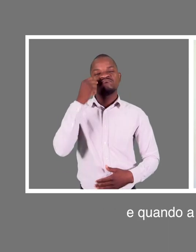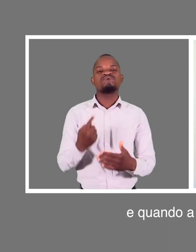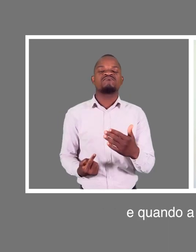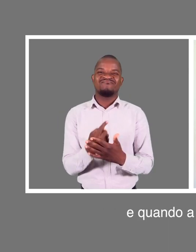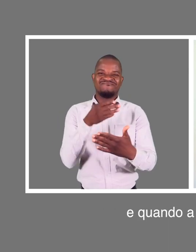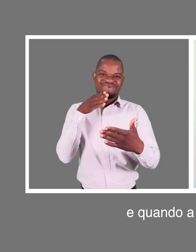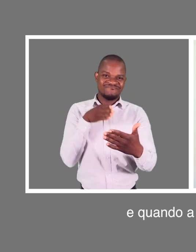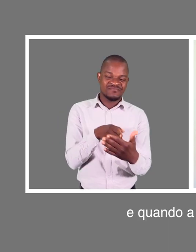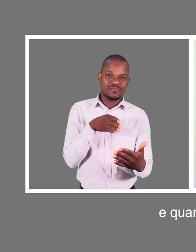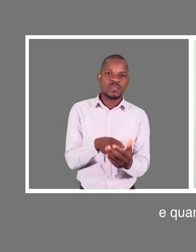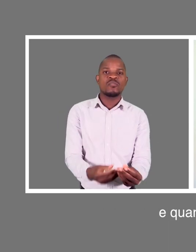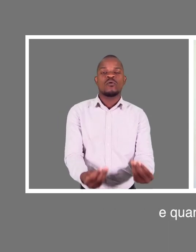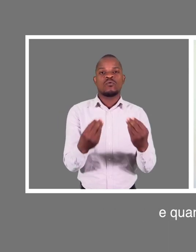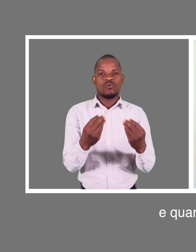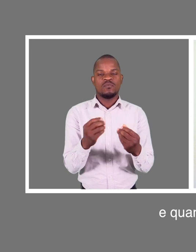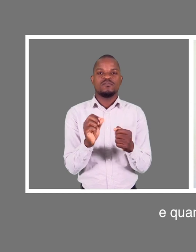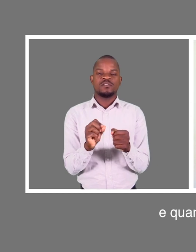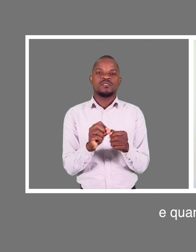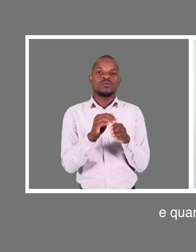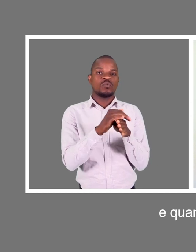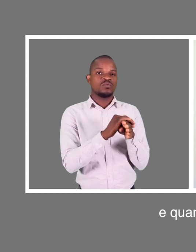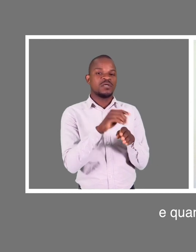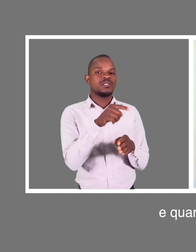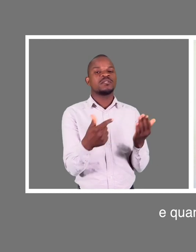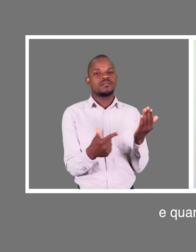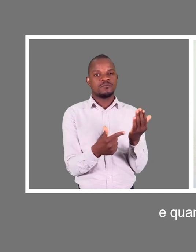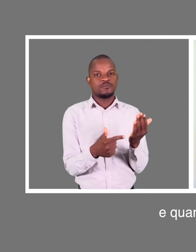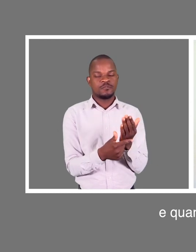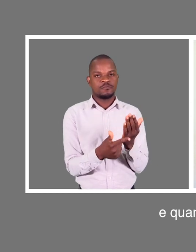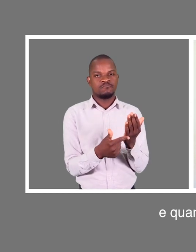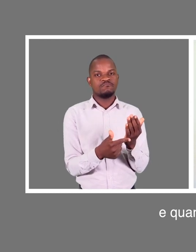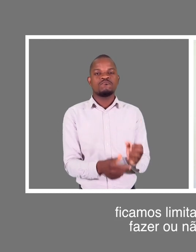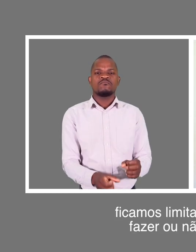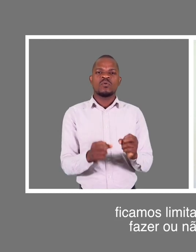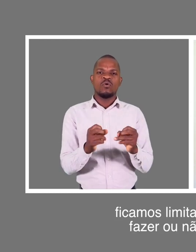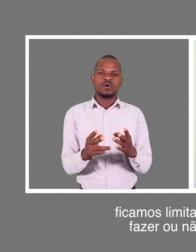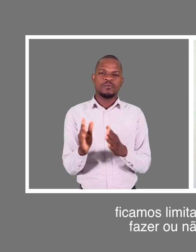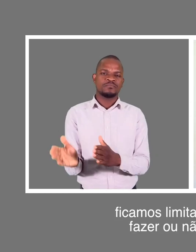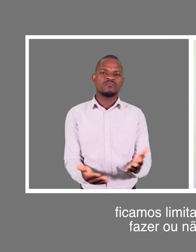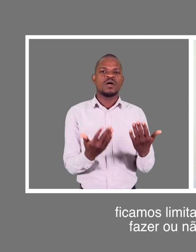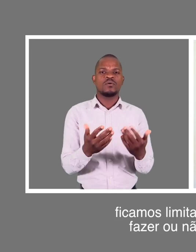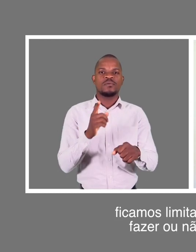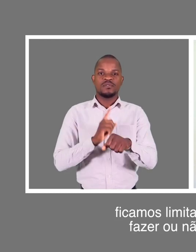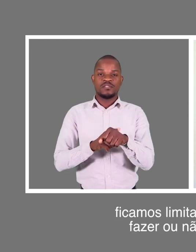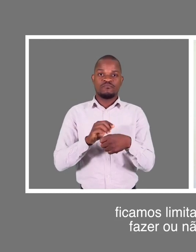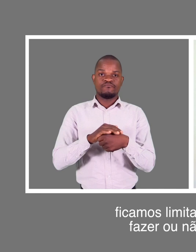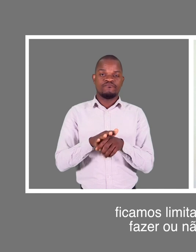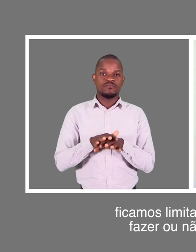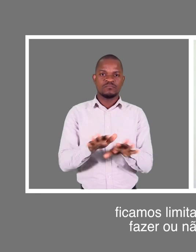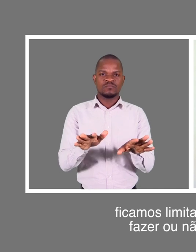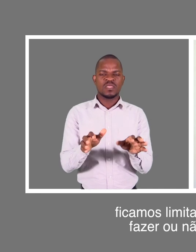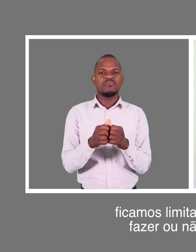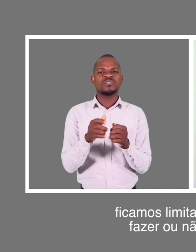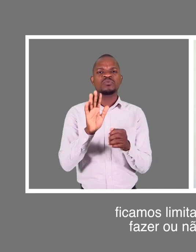a legislação não acompanha, quando ela não é proativa, então ficamos limitados naquilo que